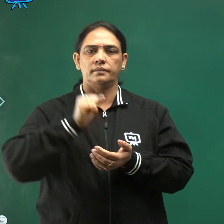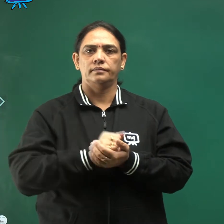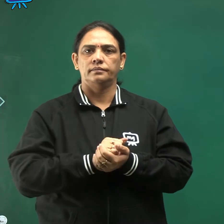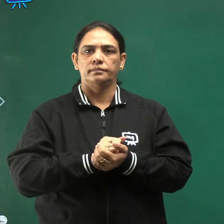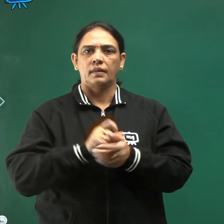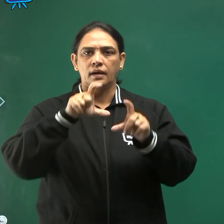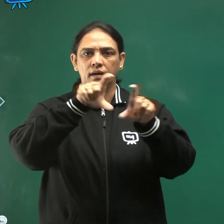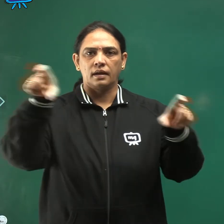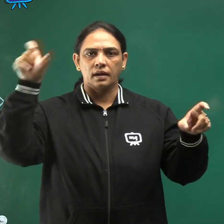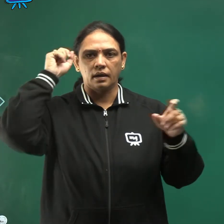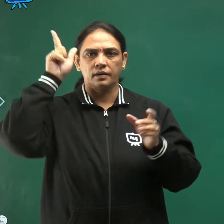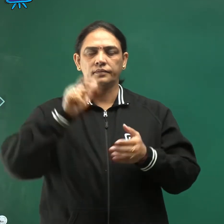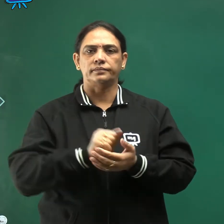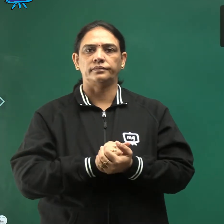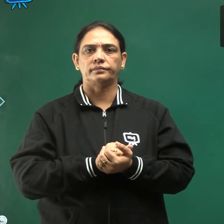समझ आ गया।